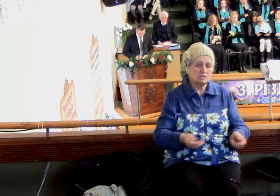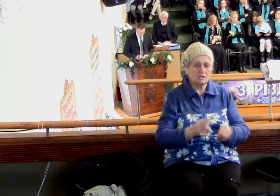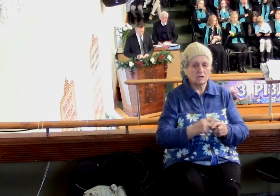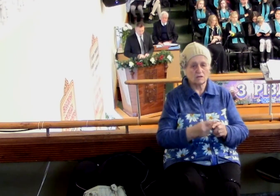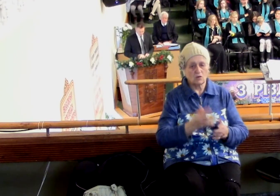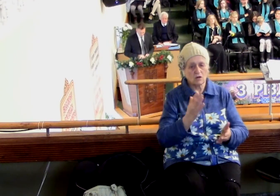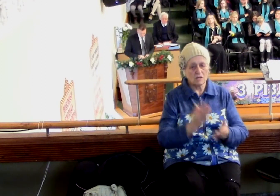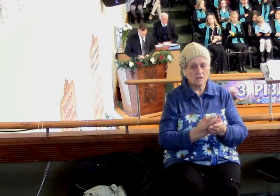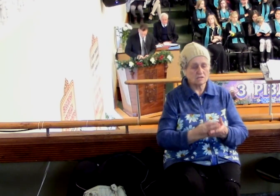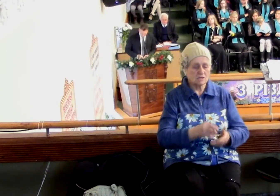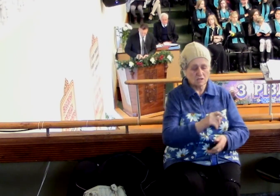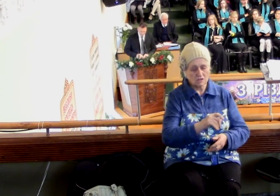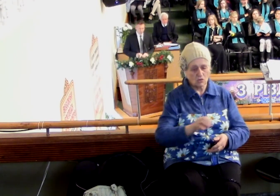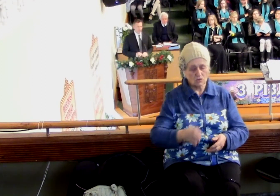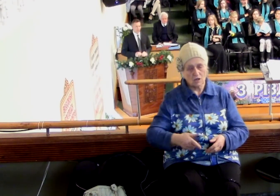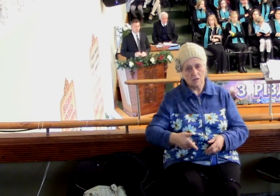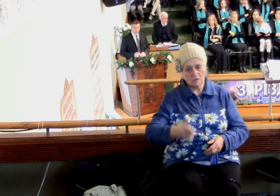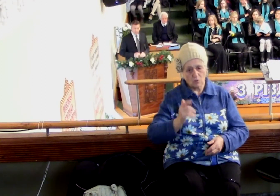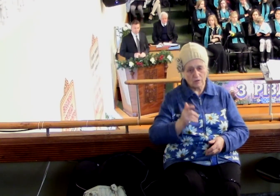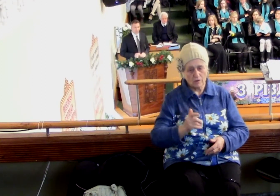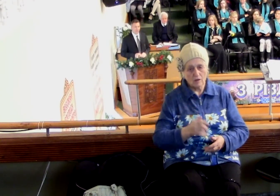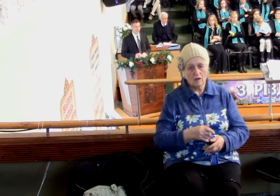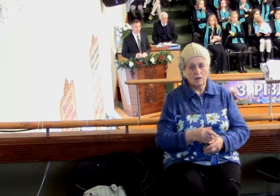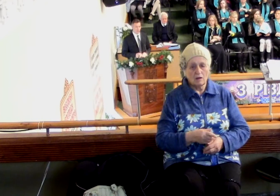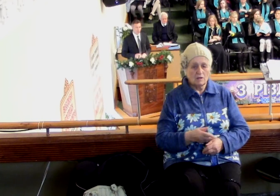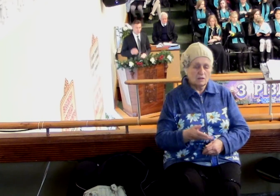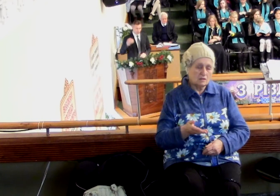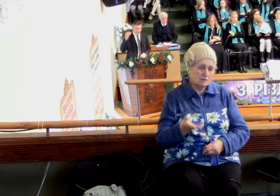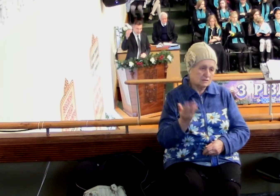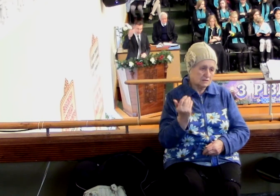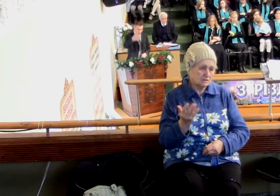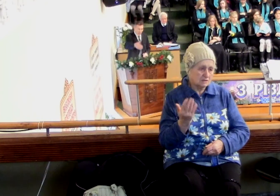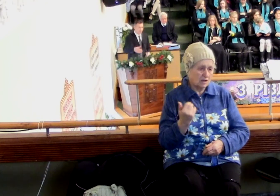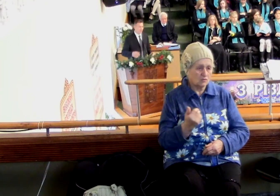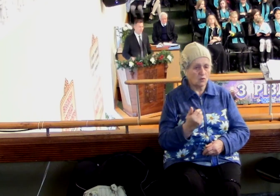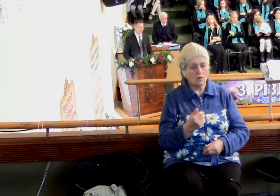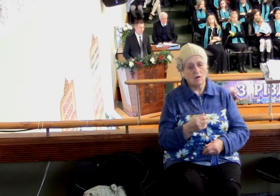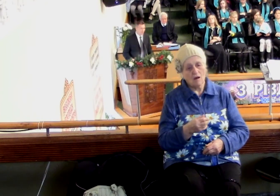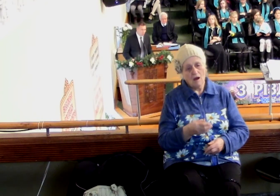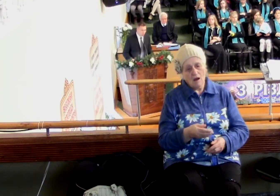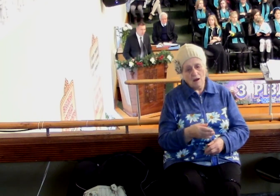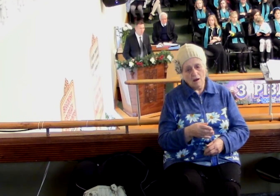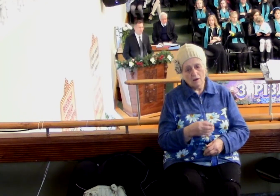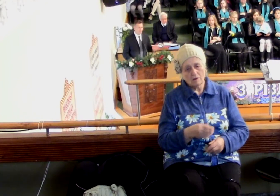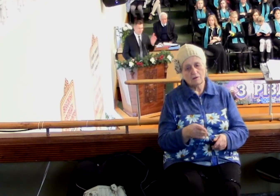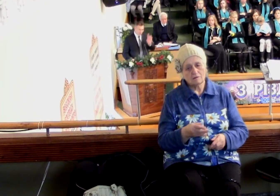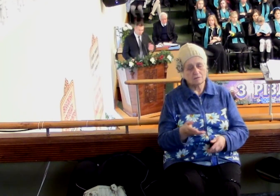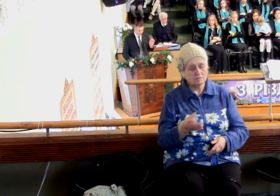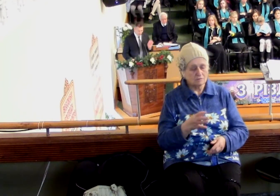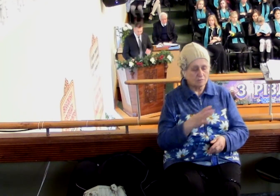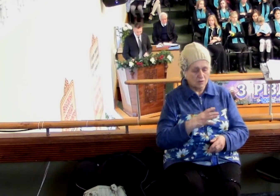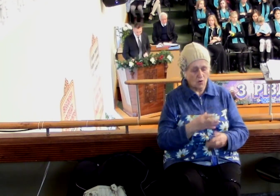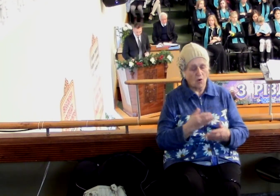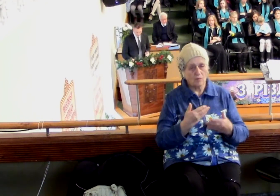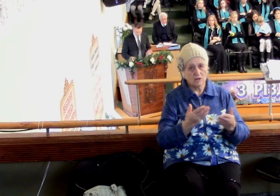Христос Господь. Когда-то Господь вот так обратился к пастухам там